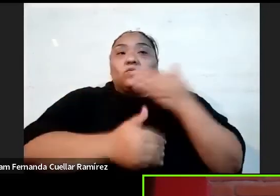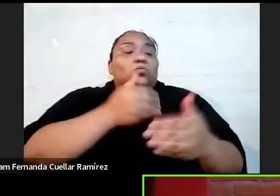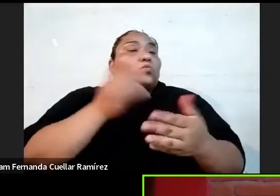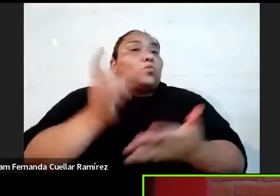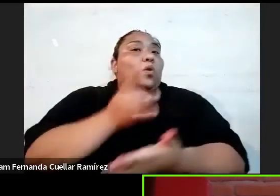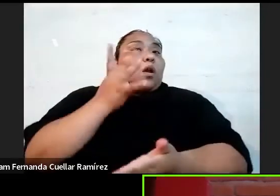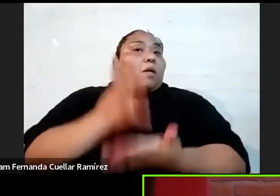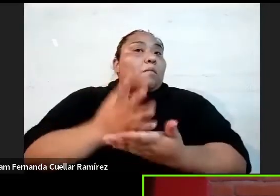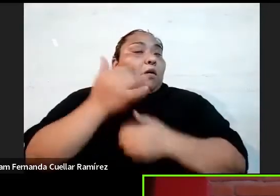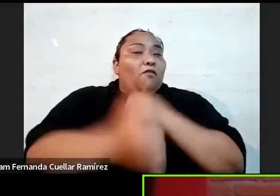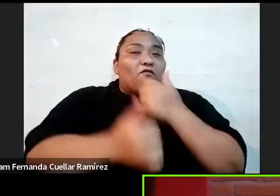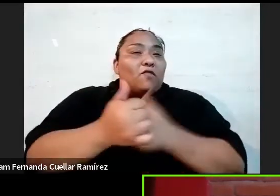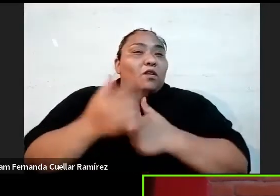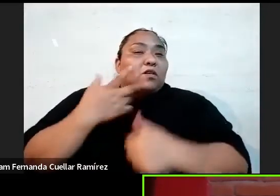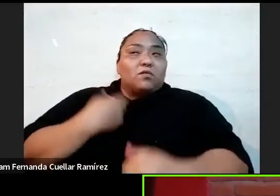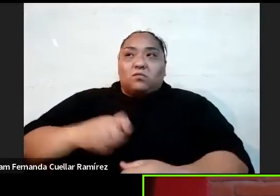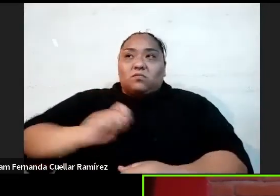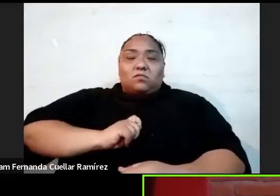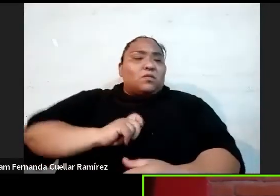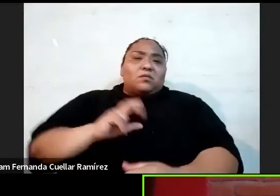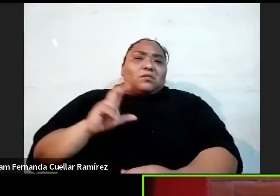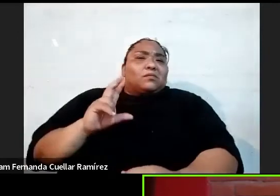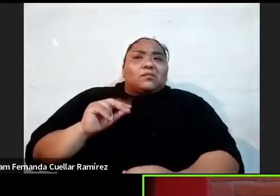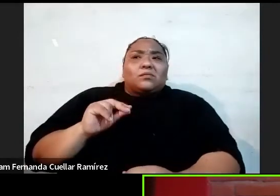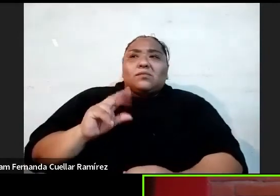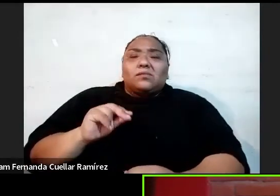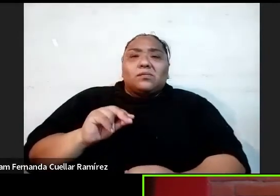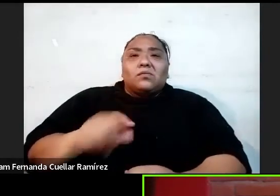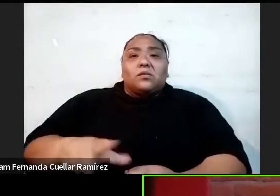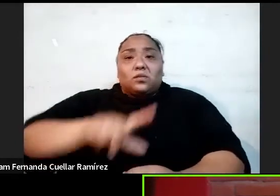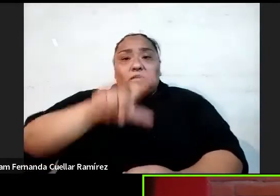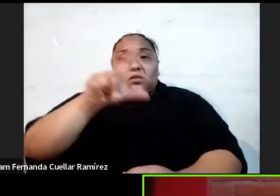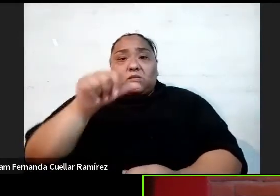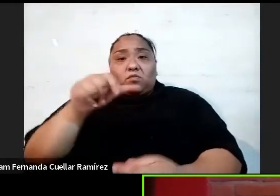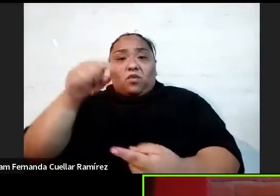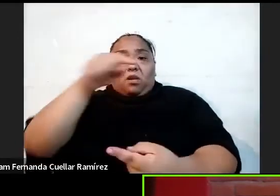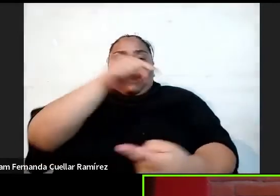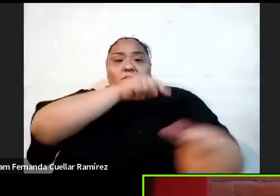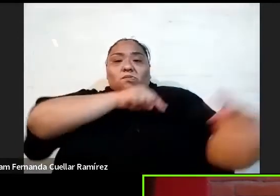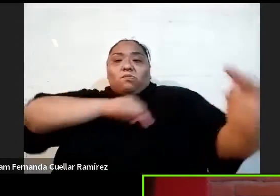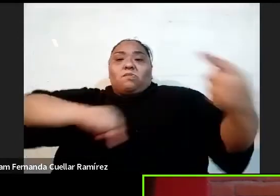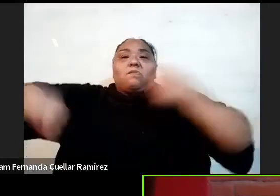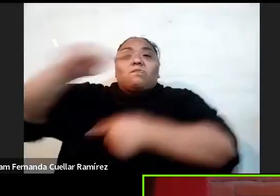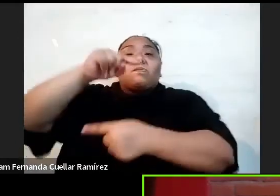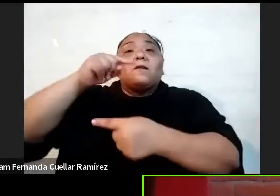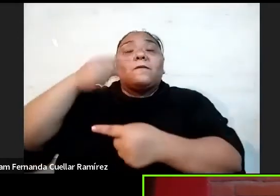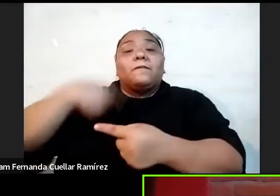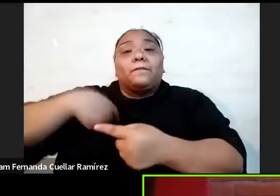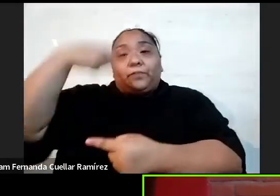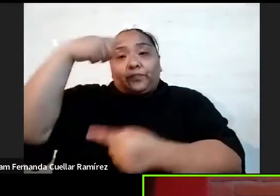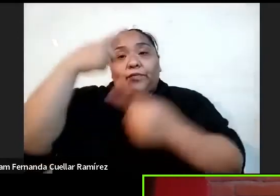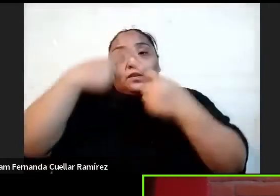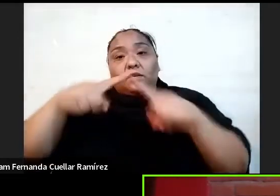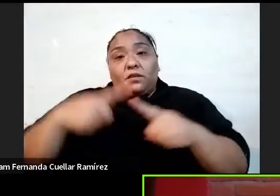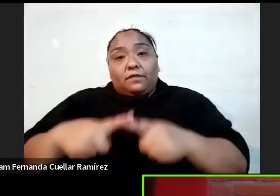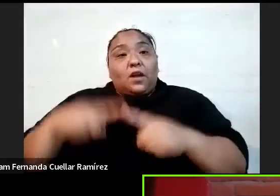concurso. Y después hacía un giro totalmente diferente a la de la canción, a una canción